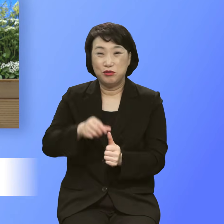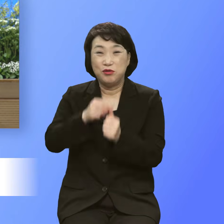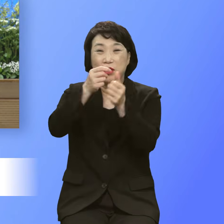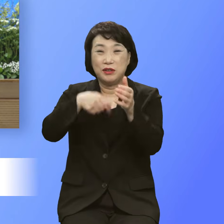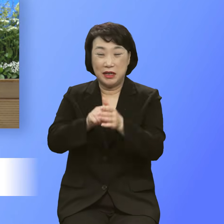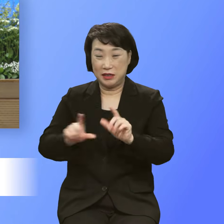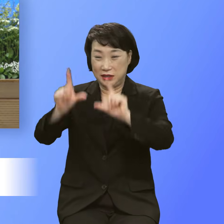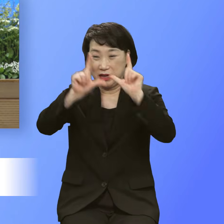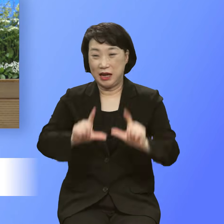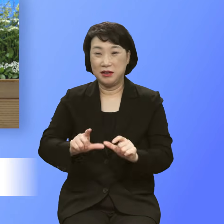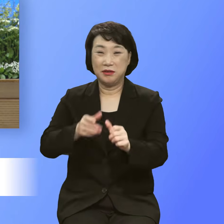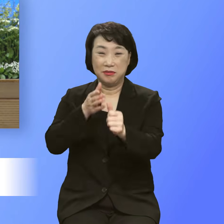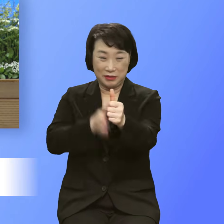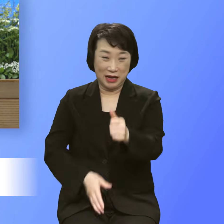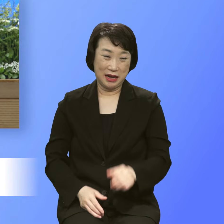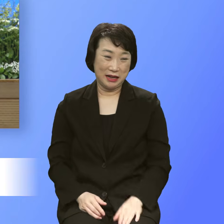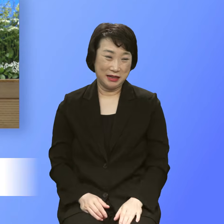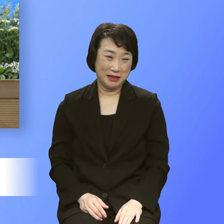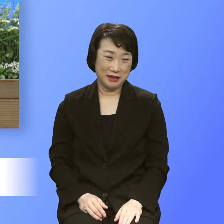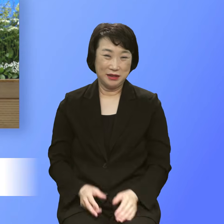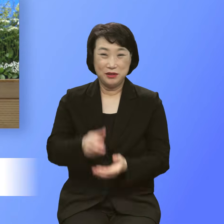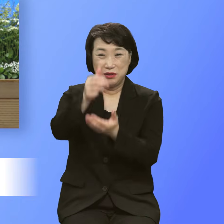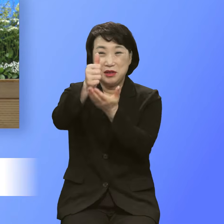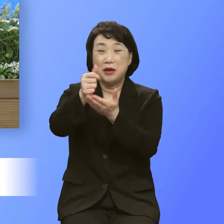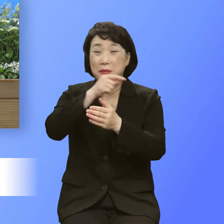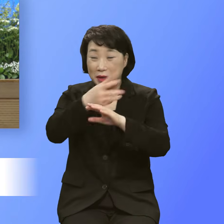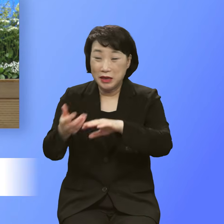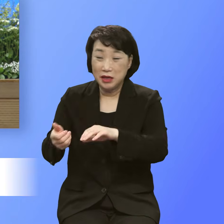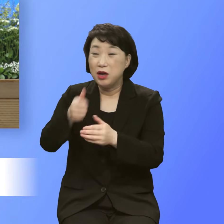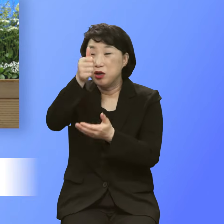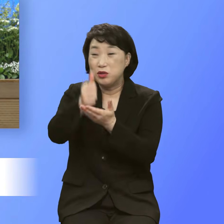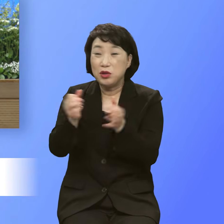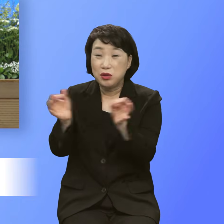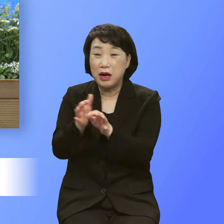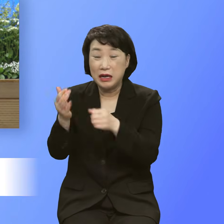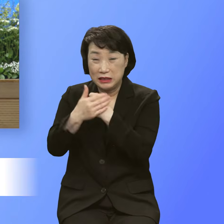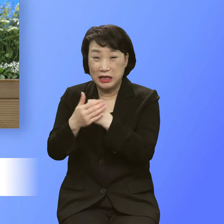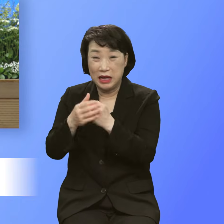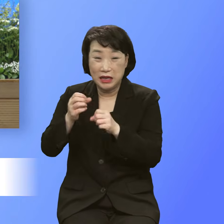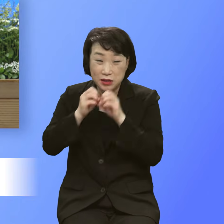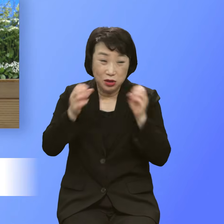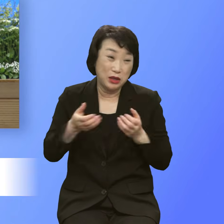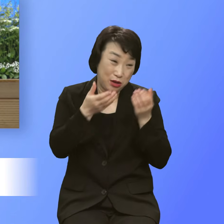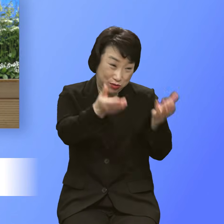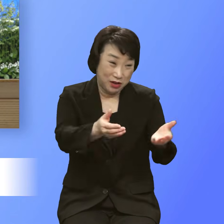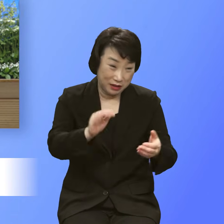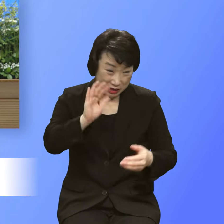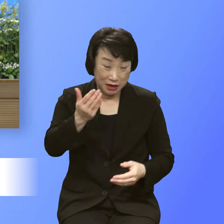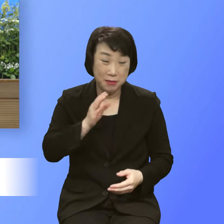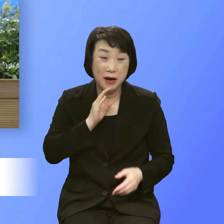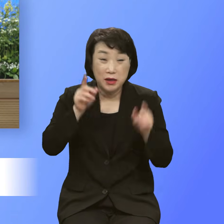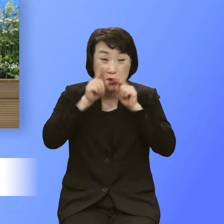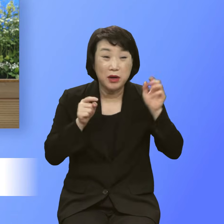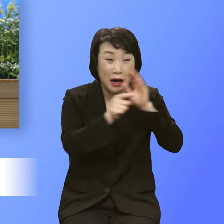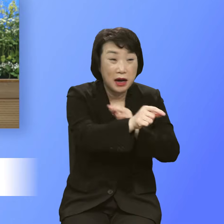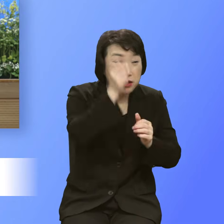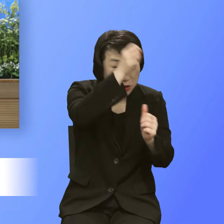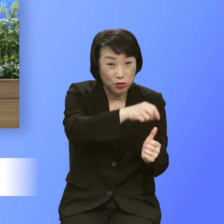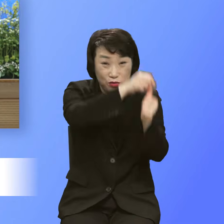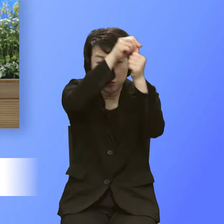영혼구령을 위해 살아야 되고, 주님 피 흘리신 속죄의 은혜를 전해야 되고, 지옥갈 영혼을 살려야